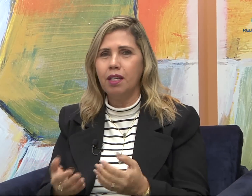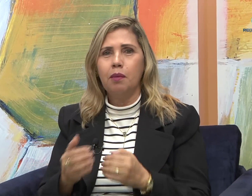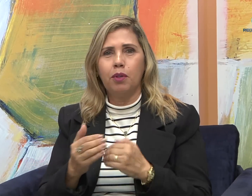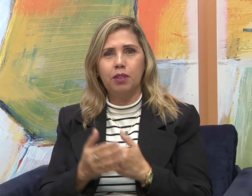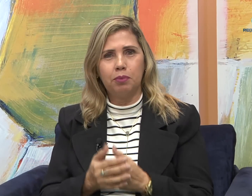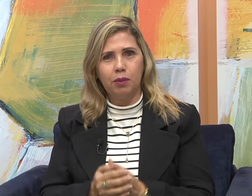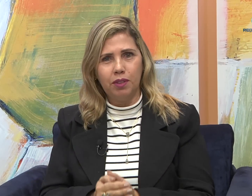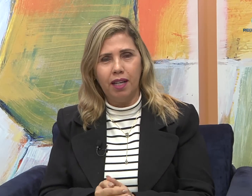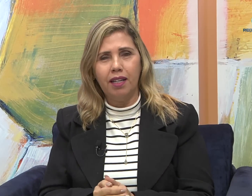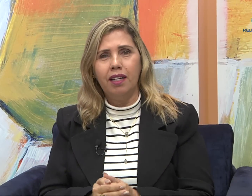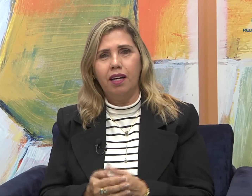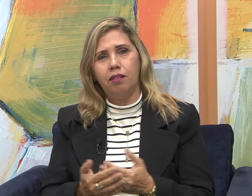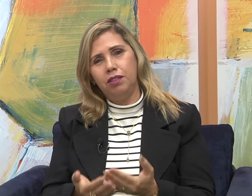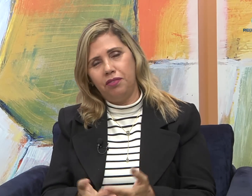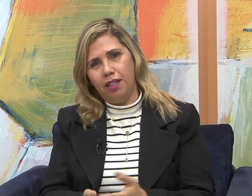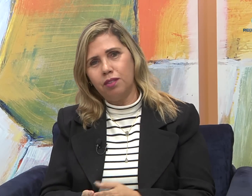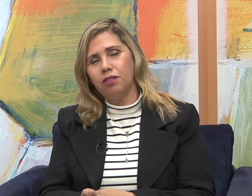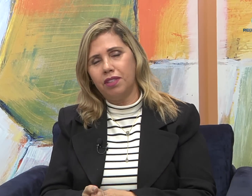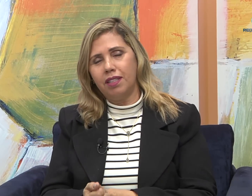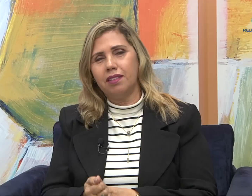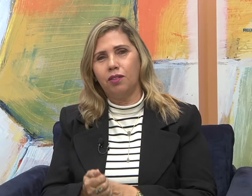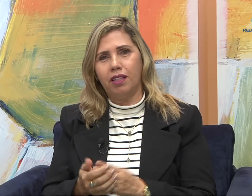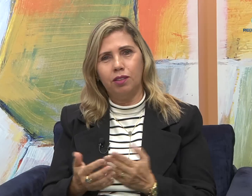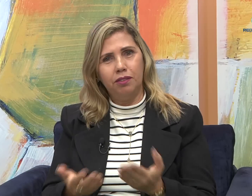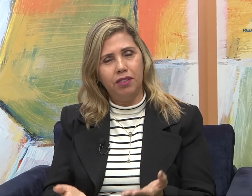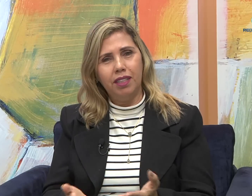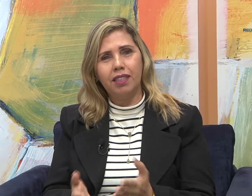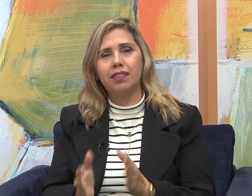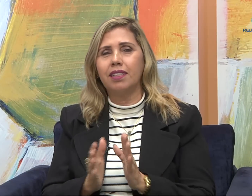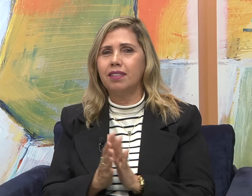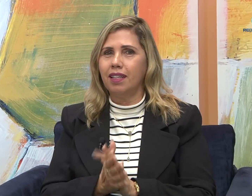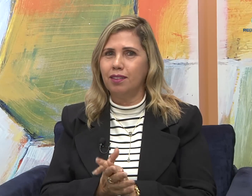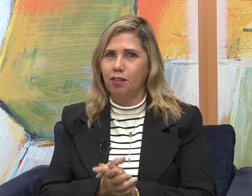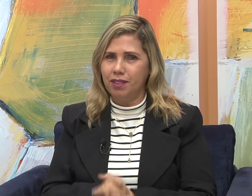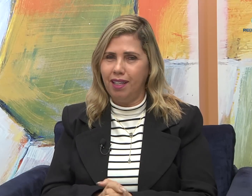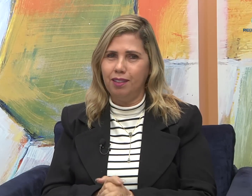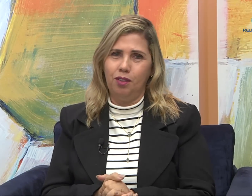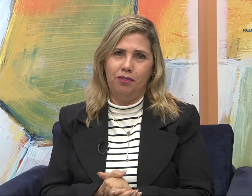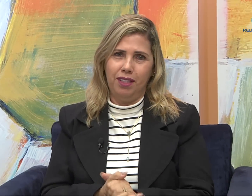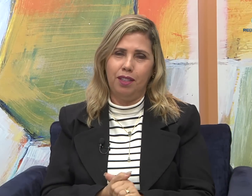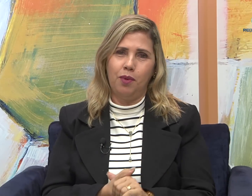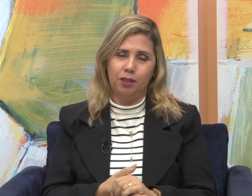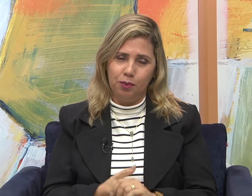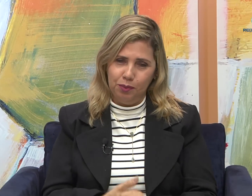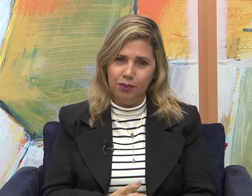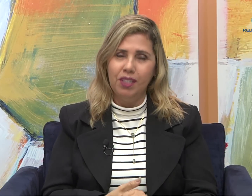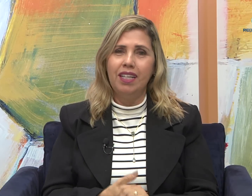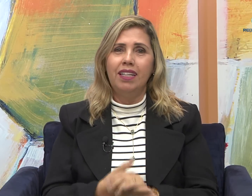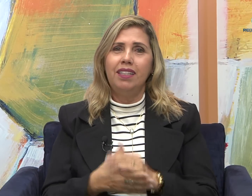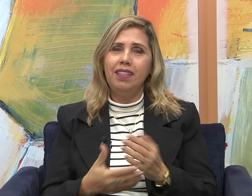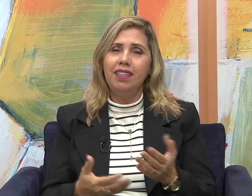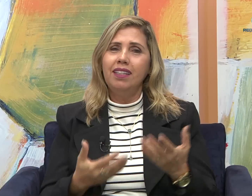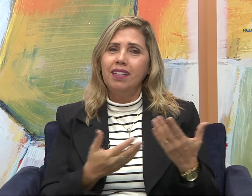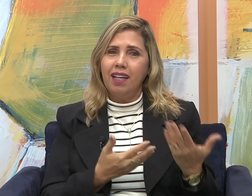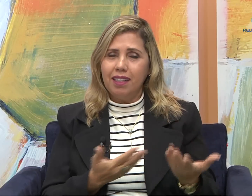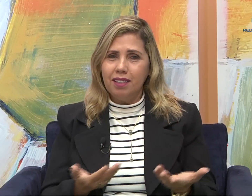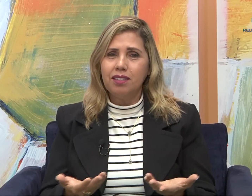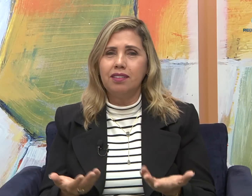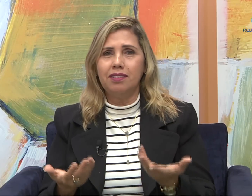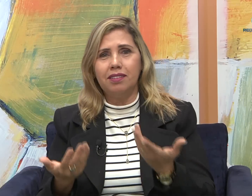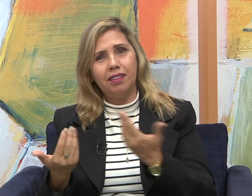Libras, pode procurar a Universo, Universidade Salgado de Oliveira, 3797-9041. E